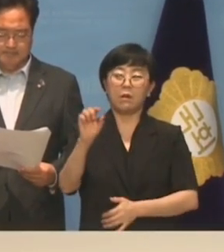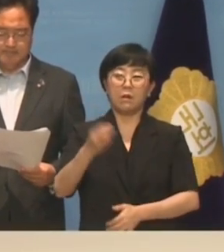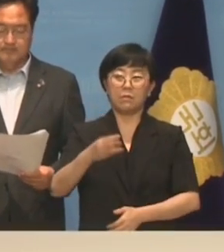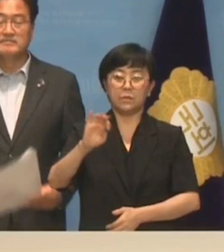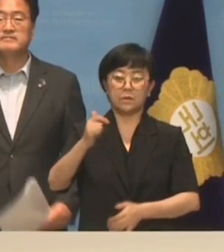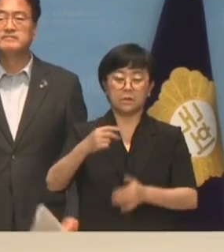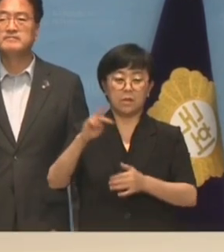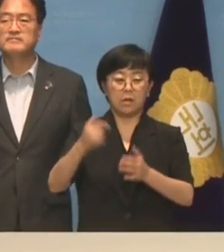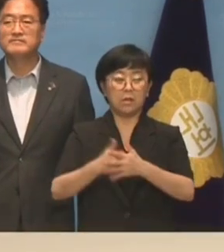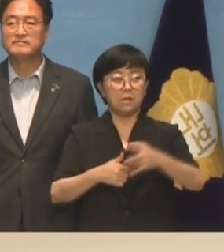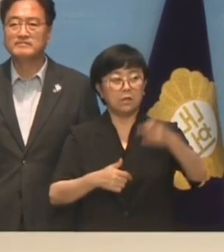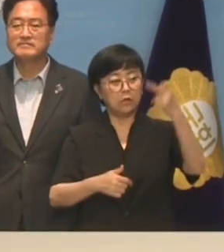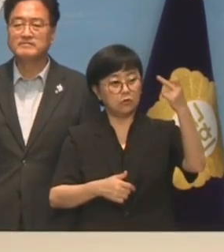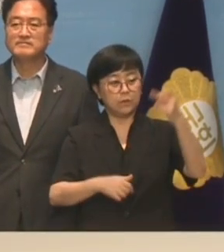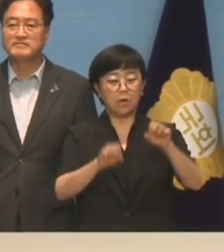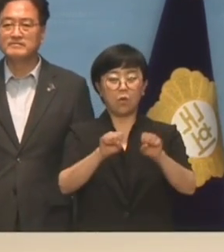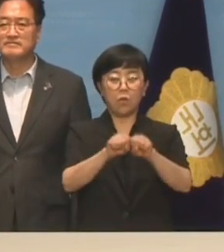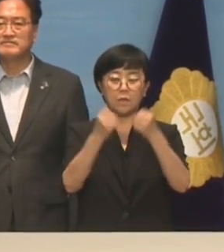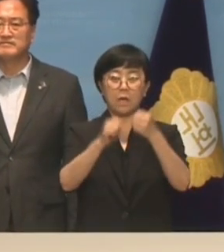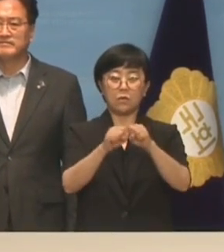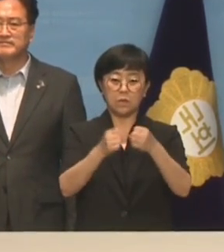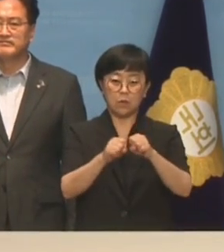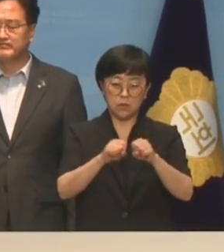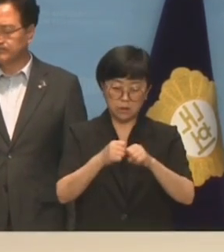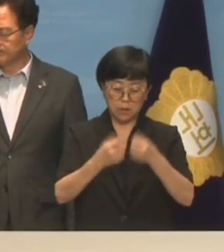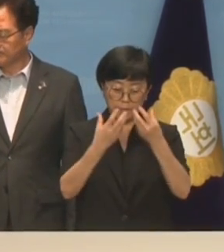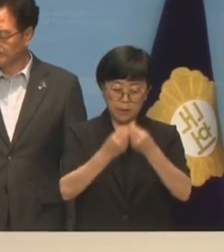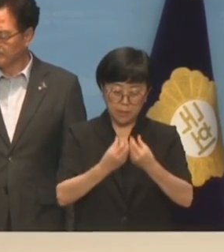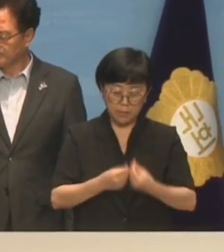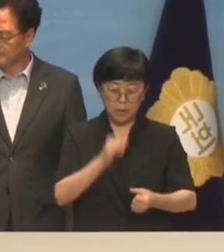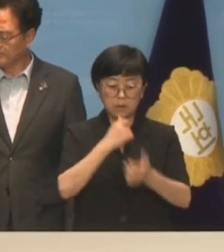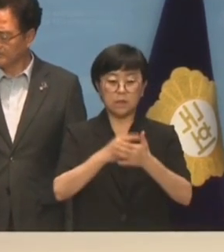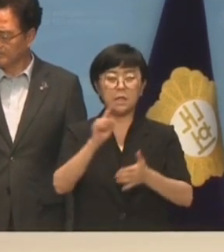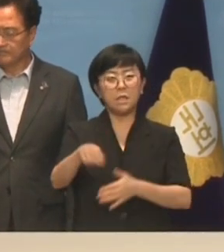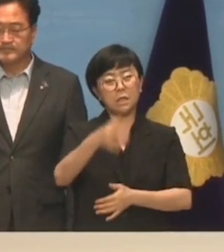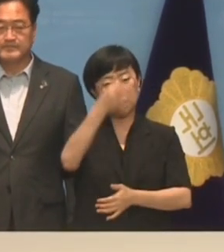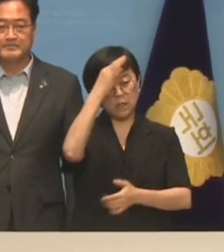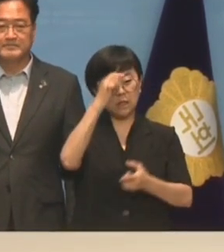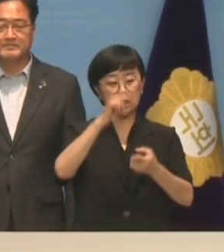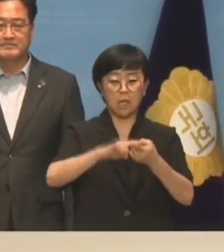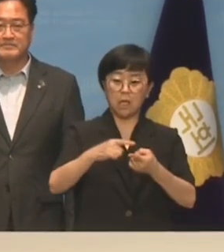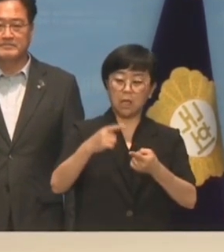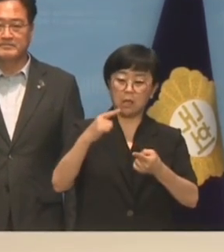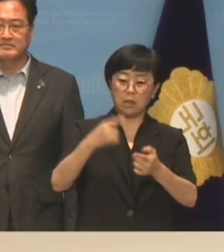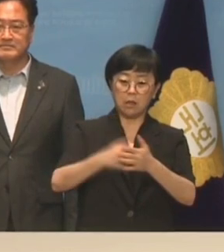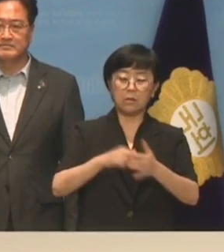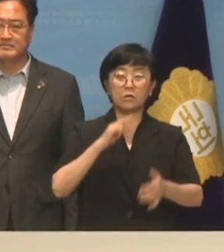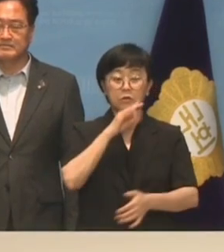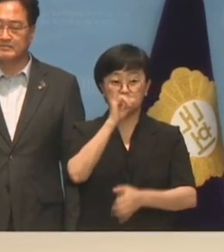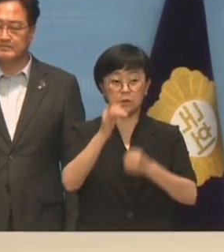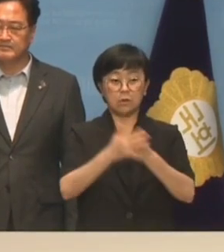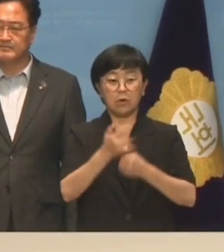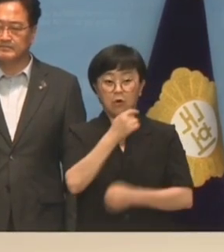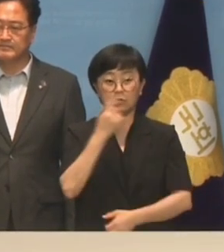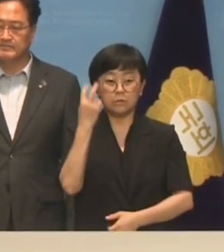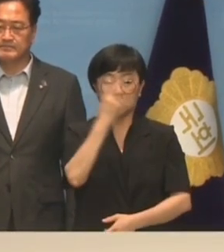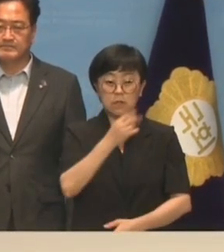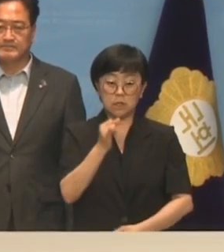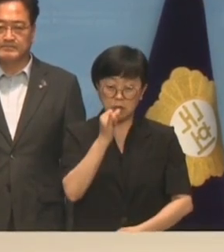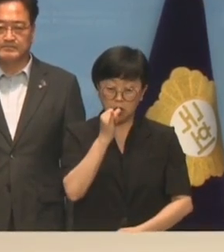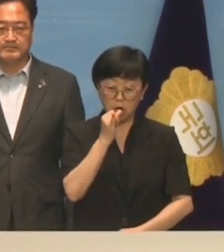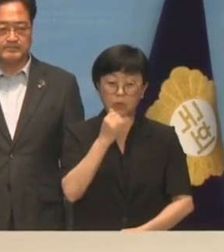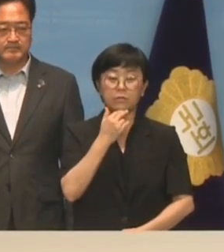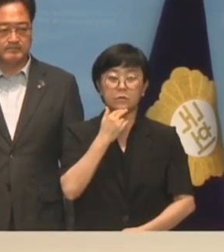10년간 12차례나 고장난 사례가 있어서 그 성능에 대한 의구심이 드는데도 이에 대한 검증은